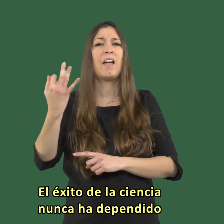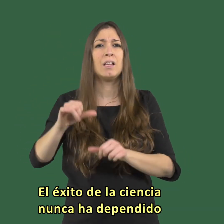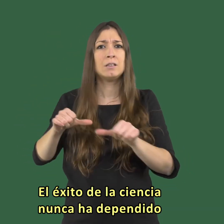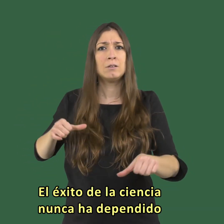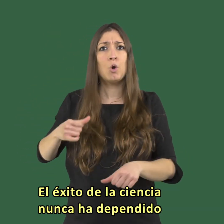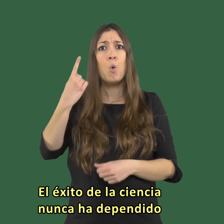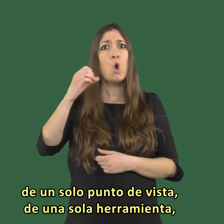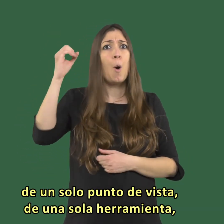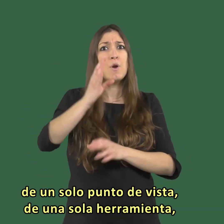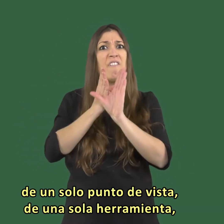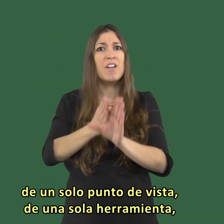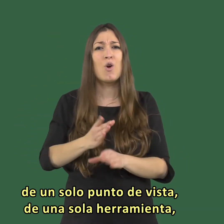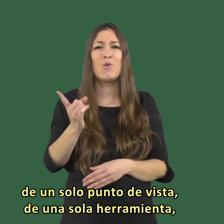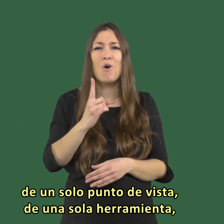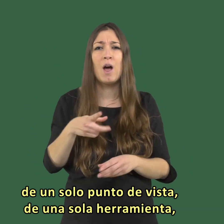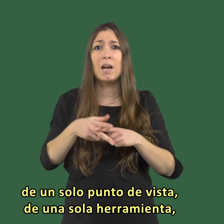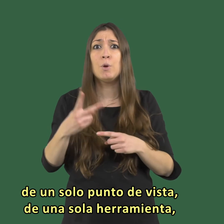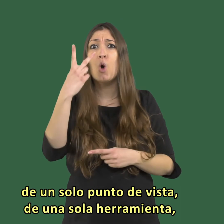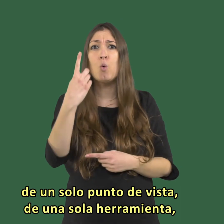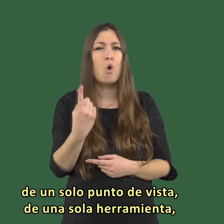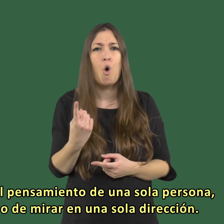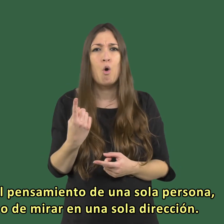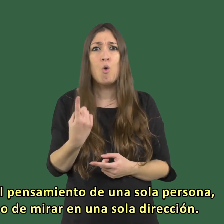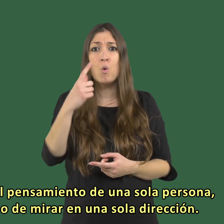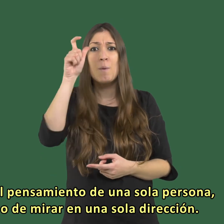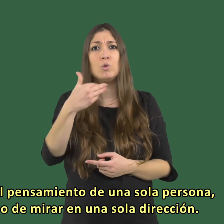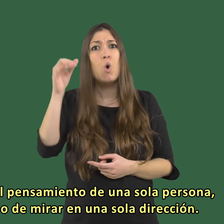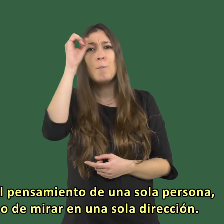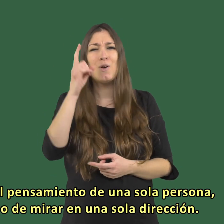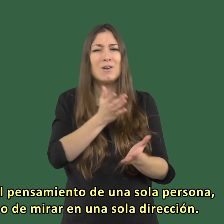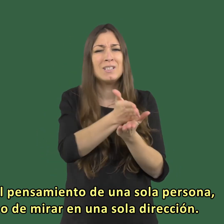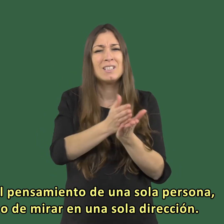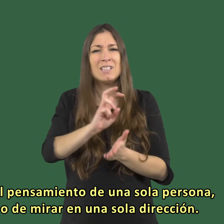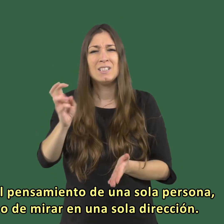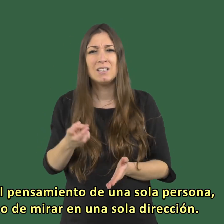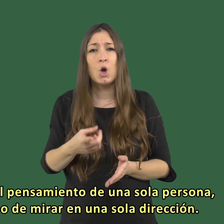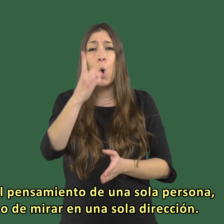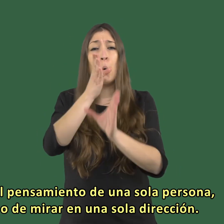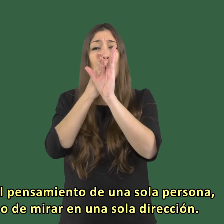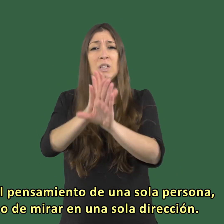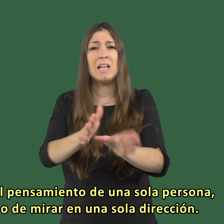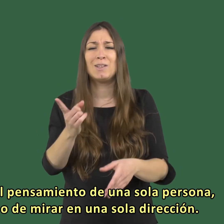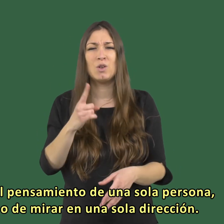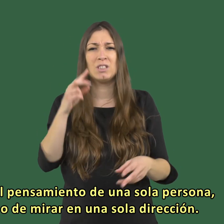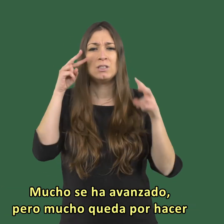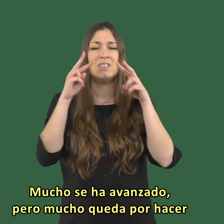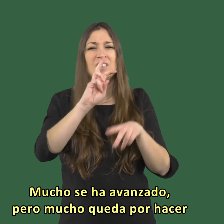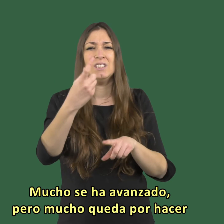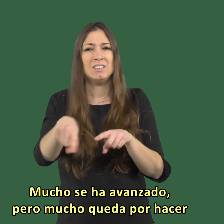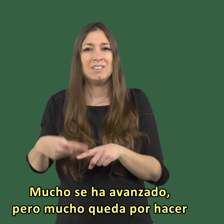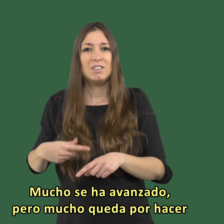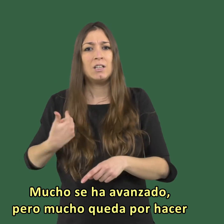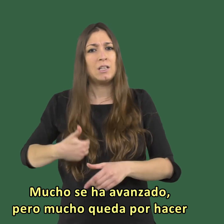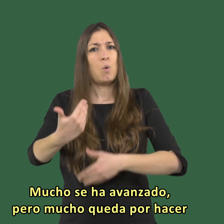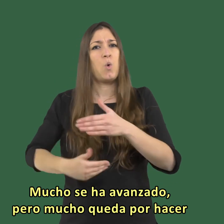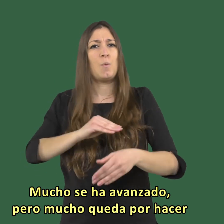nunca ha dependido de un solo punto de vista, de una sola herramienta, del pensamiento de una sola persona o de mirar en una sola dirección.